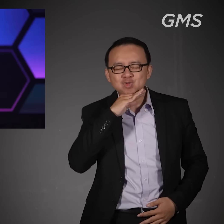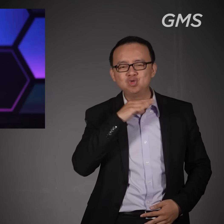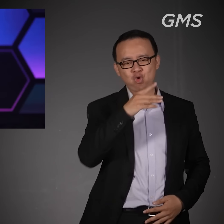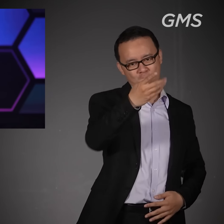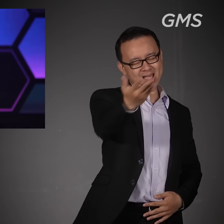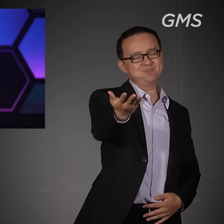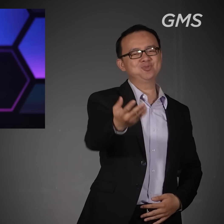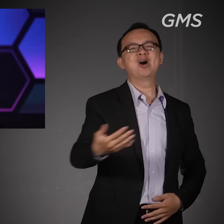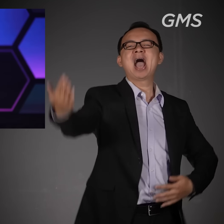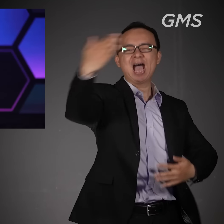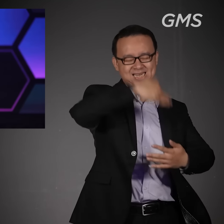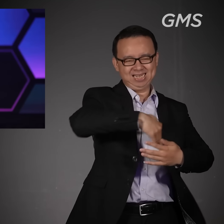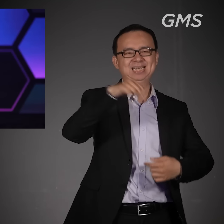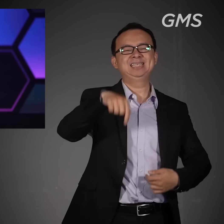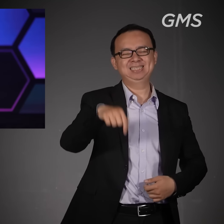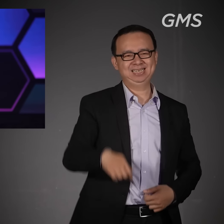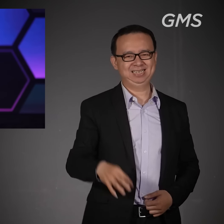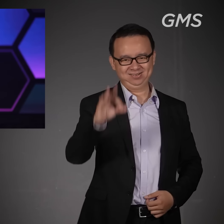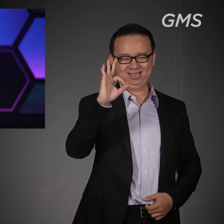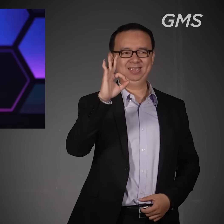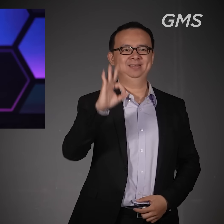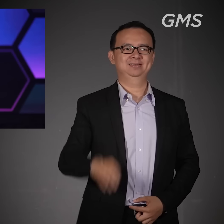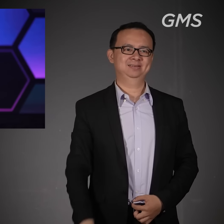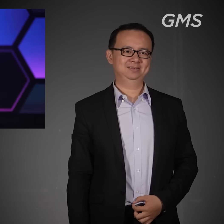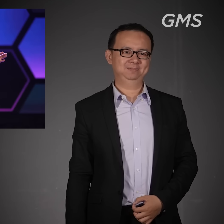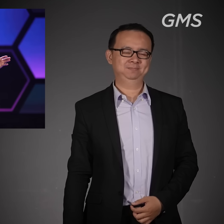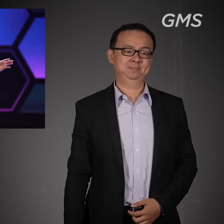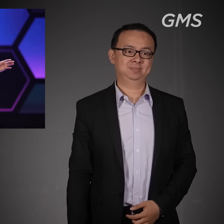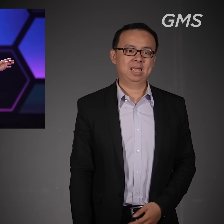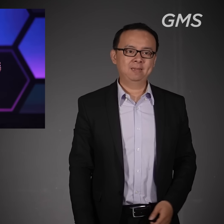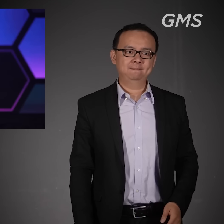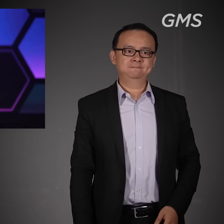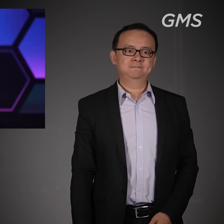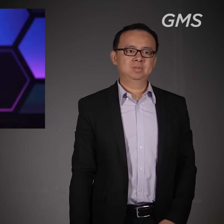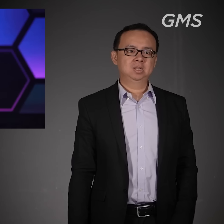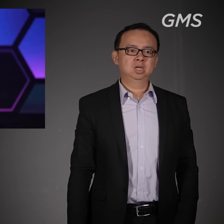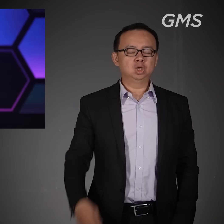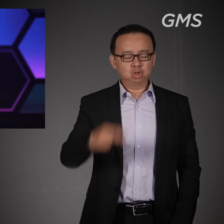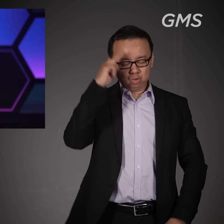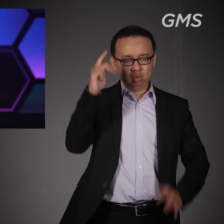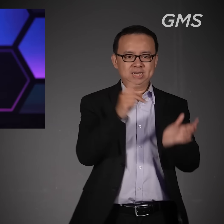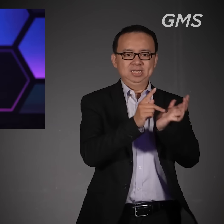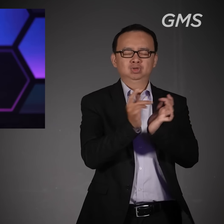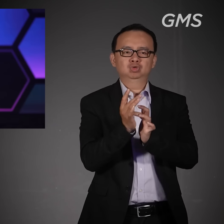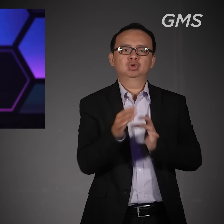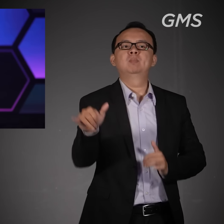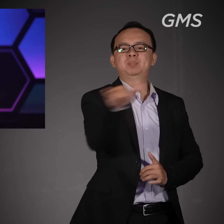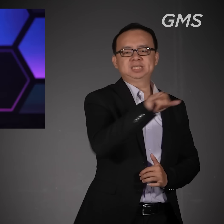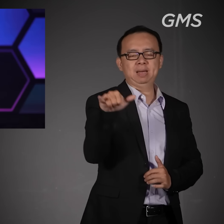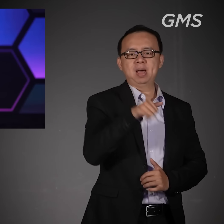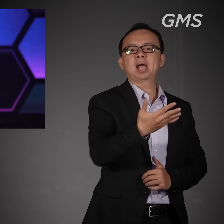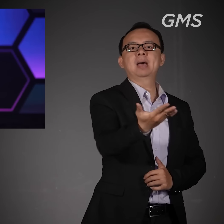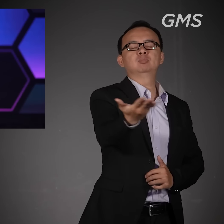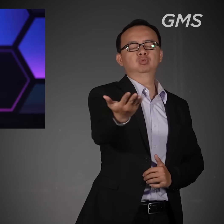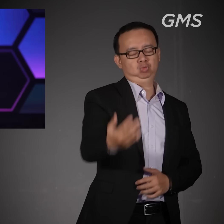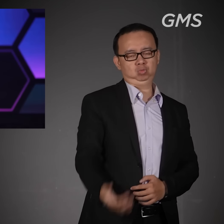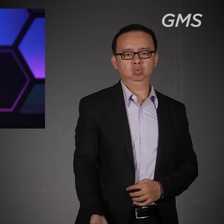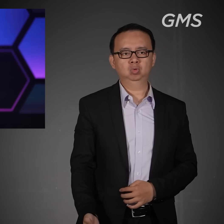di online ini, Immanuel, Yesus beserta. He loves you. He cares for